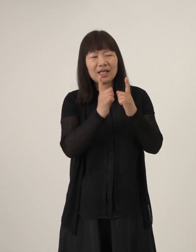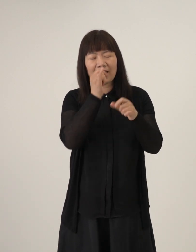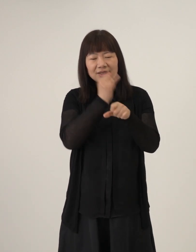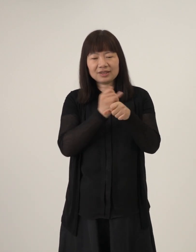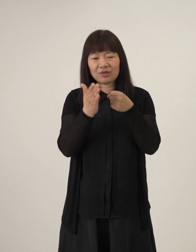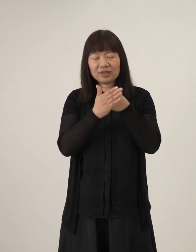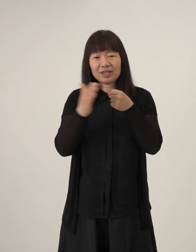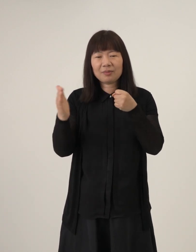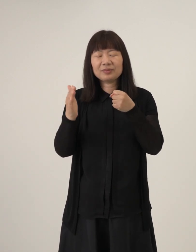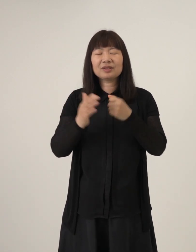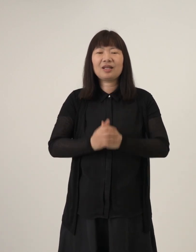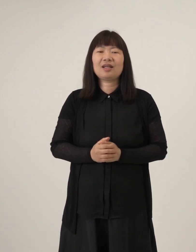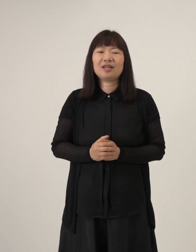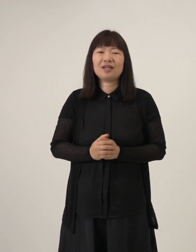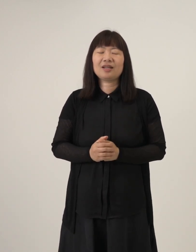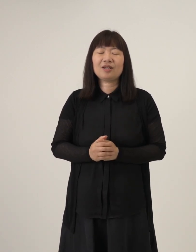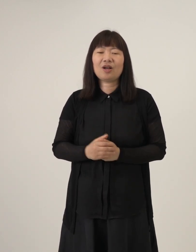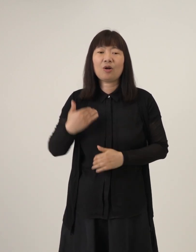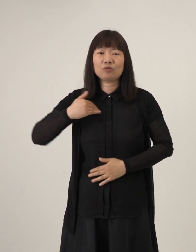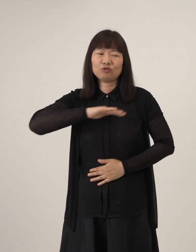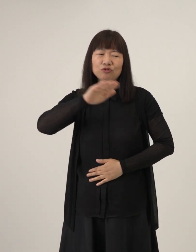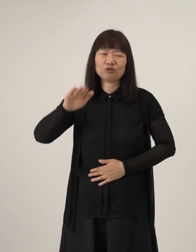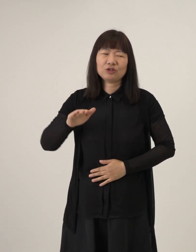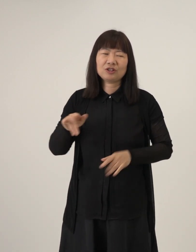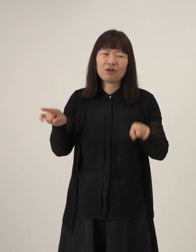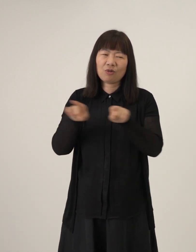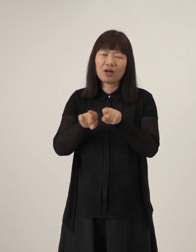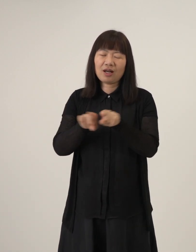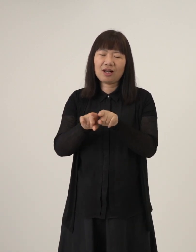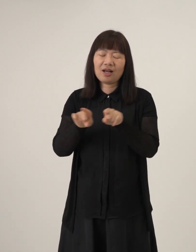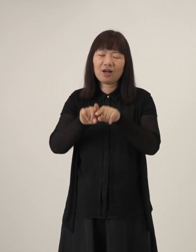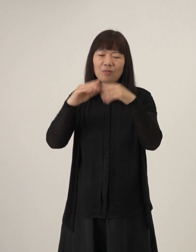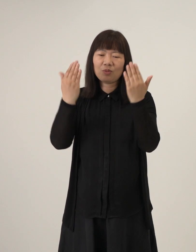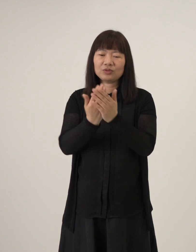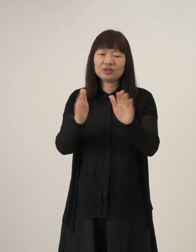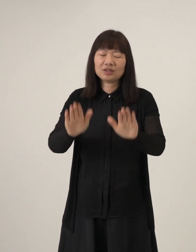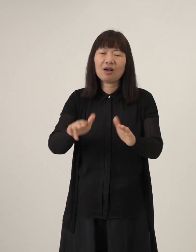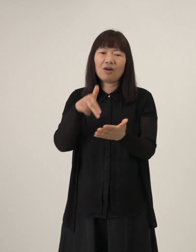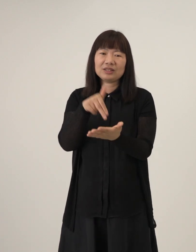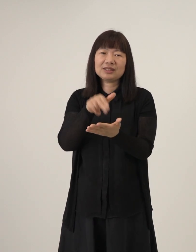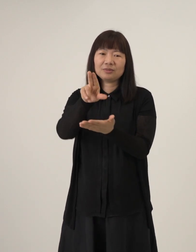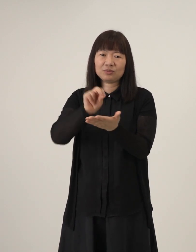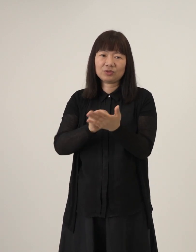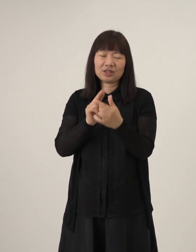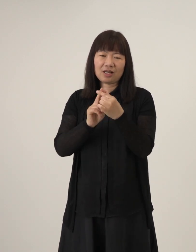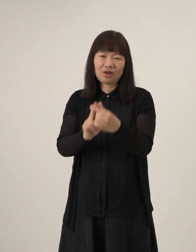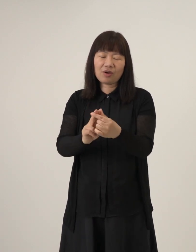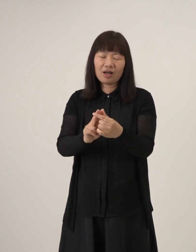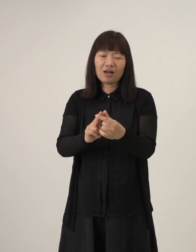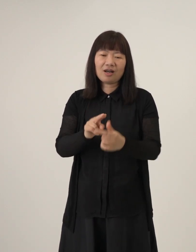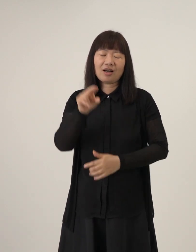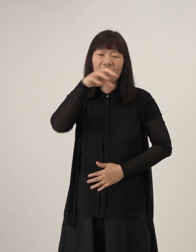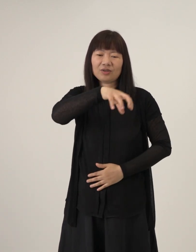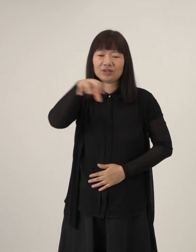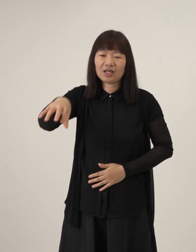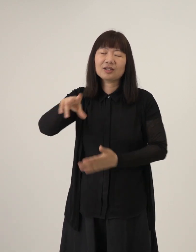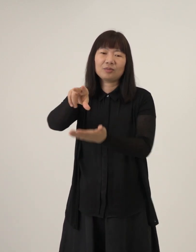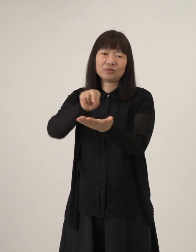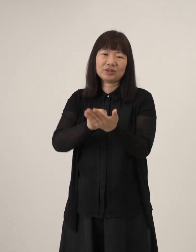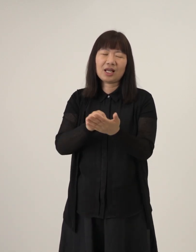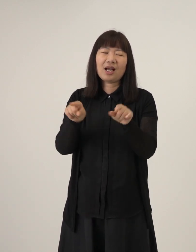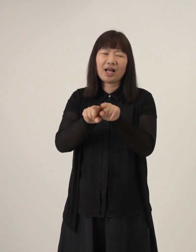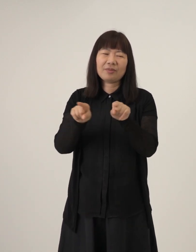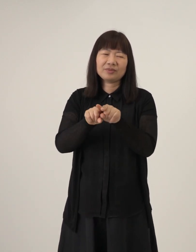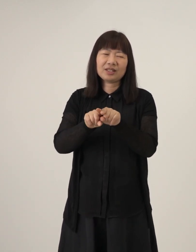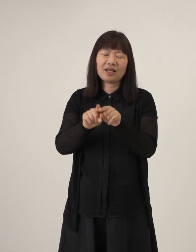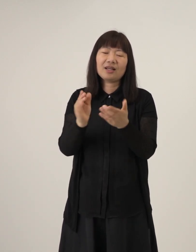버림당함으로써 역설적으로 우리와 우리의 모든 현실적인 문제와 현장의 문제를